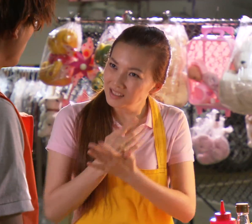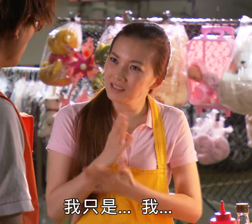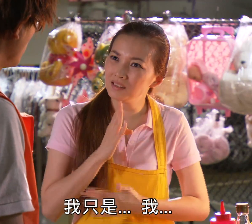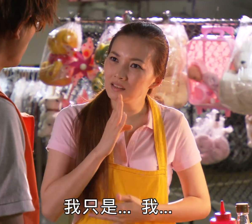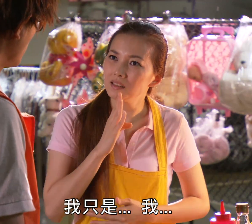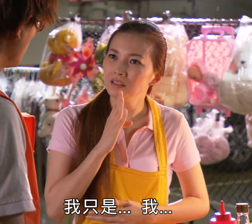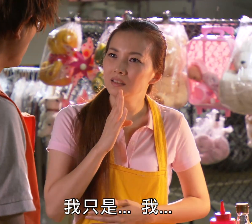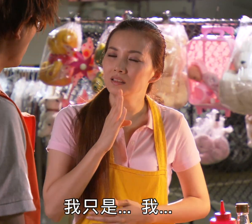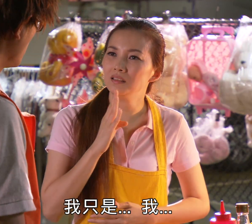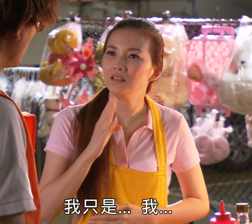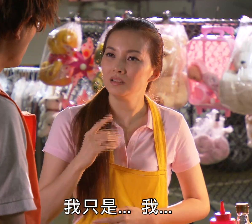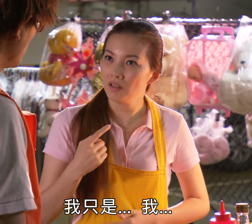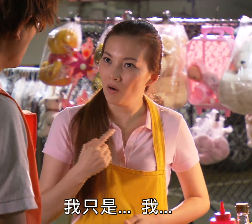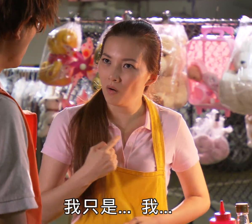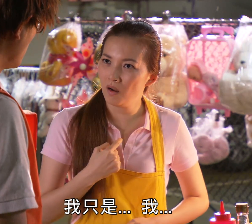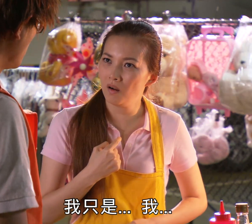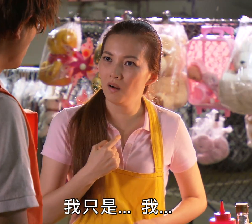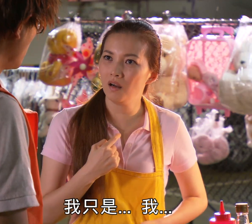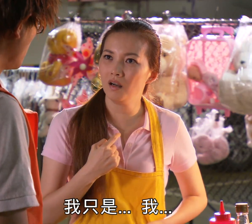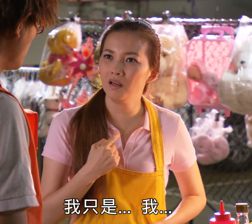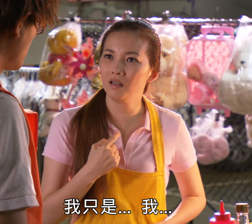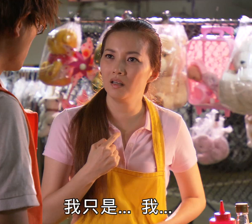我只是我，